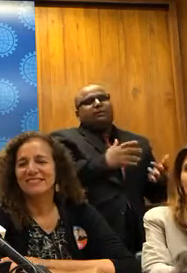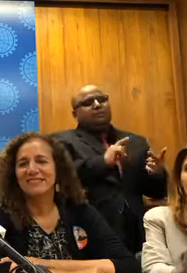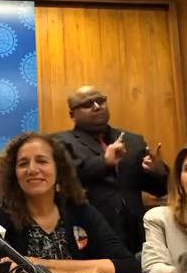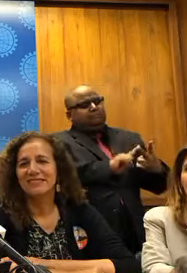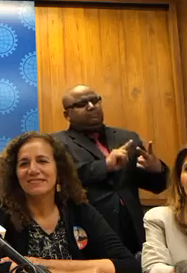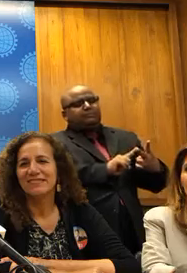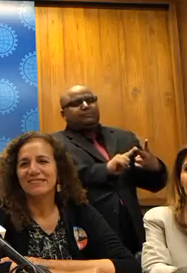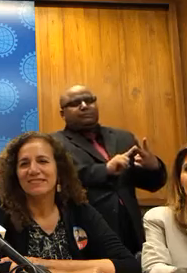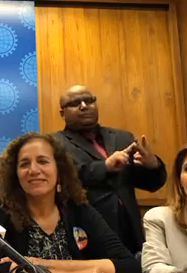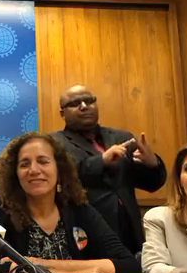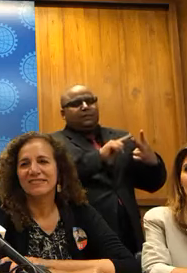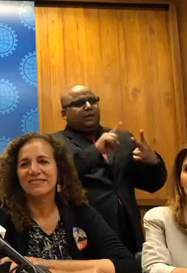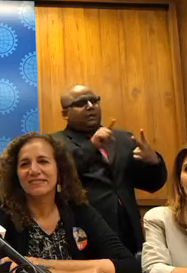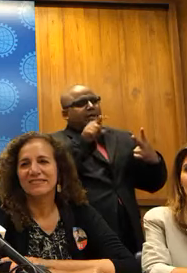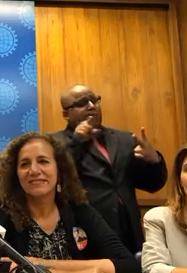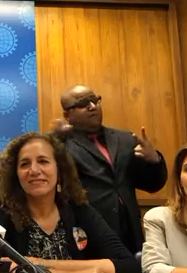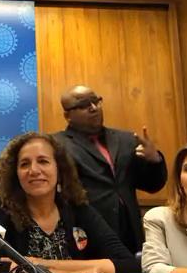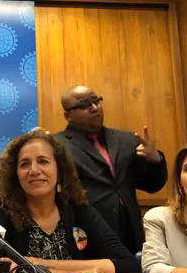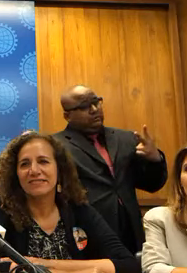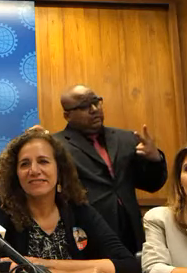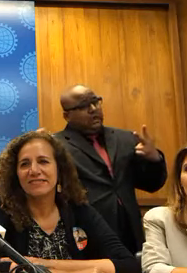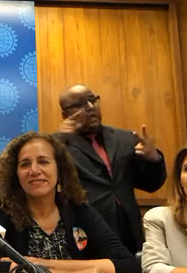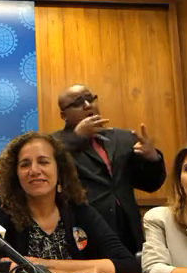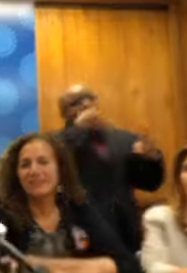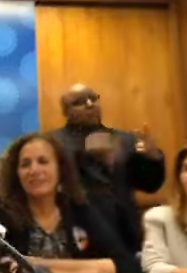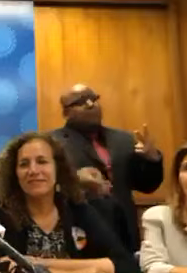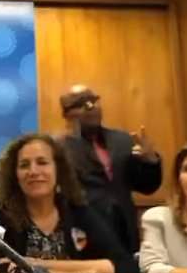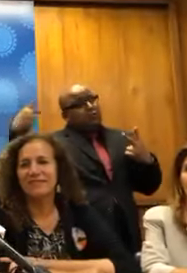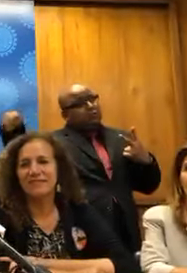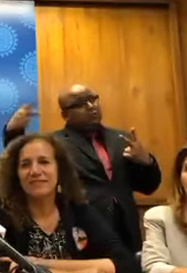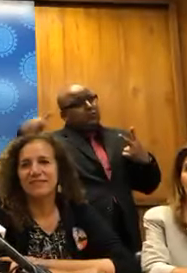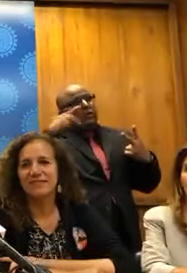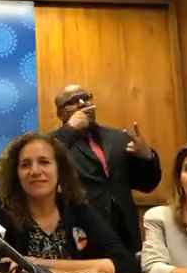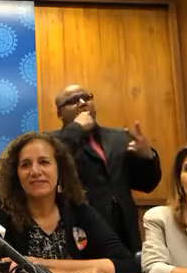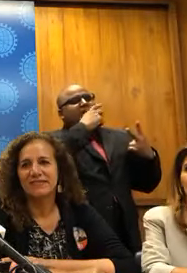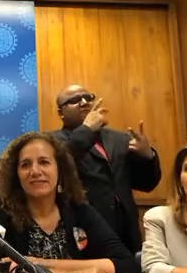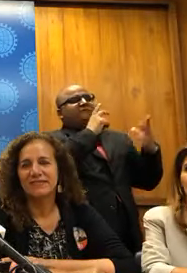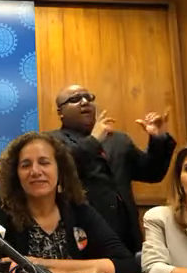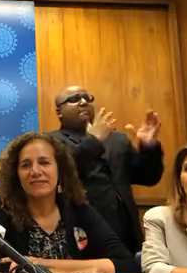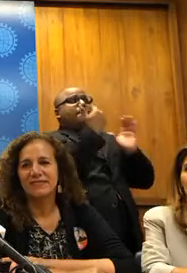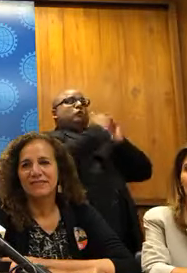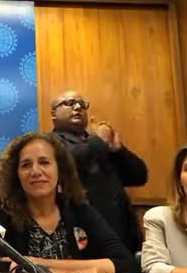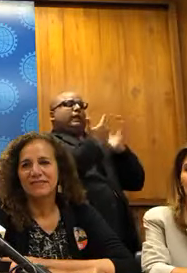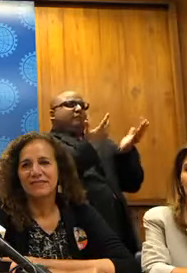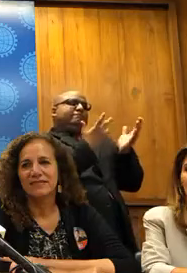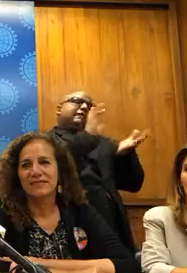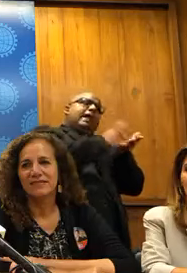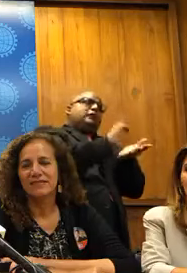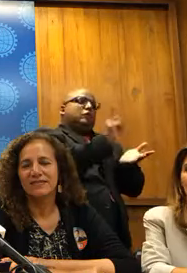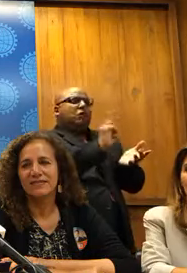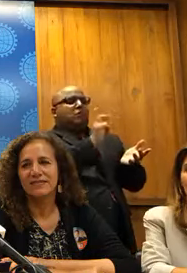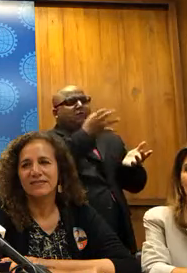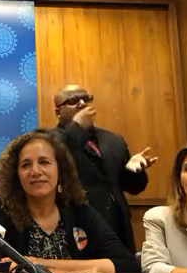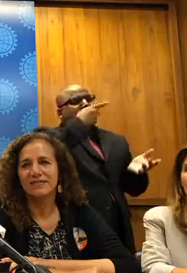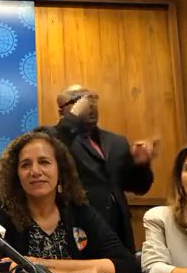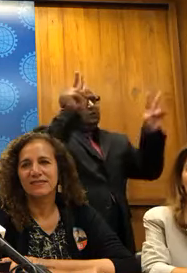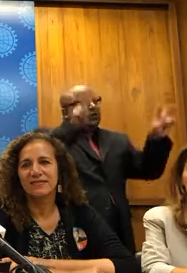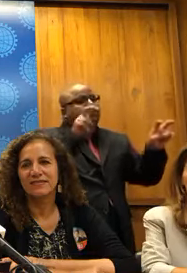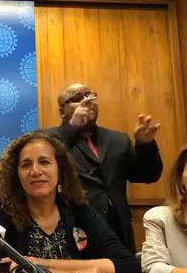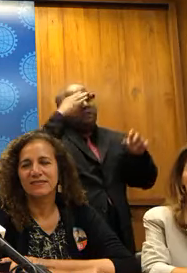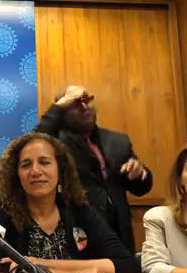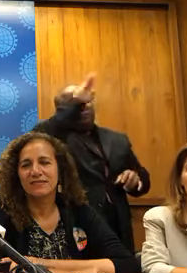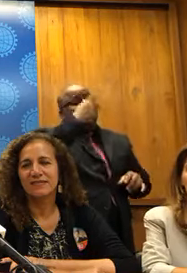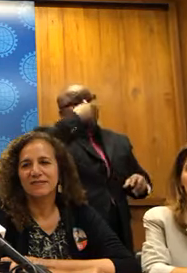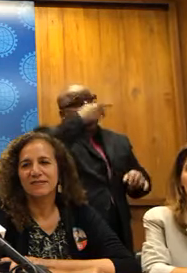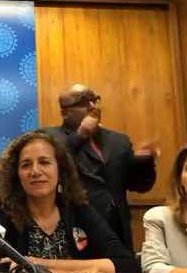E dentro disso, queria que o senhor desse sua opinião sobre essa afirmação dele, que vai te processar, e também sobre a afirmação que o